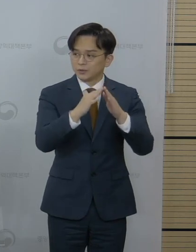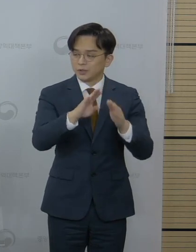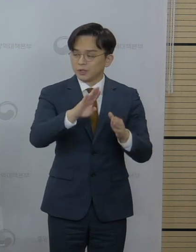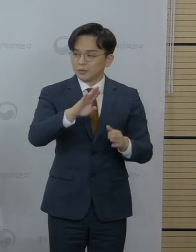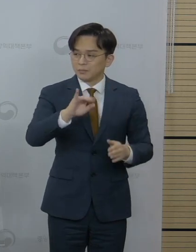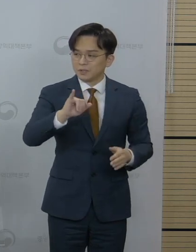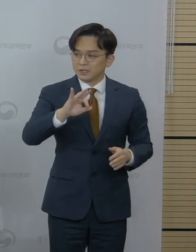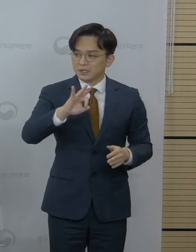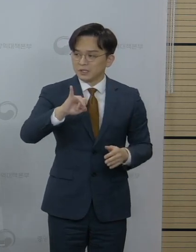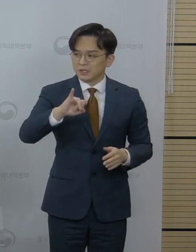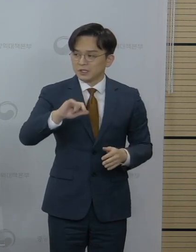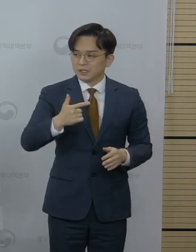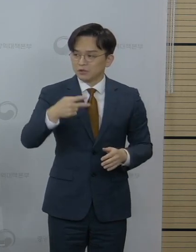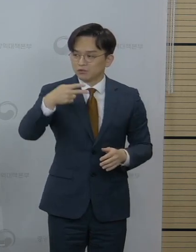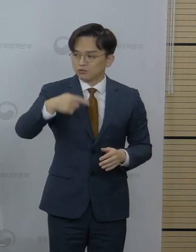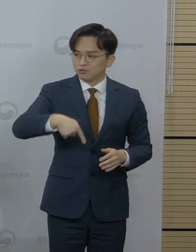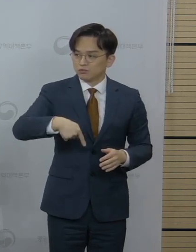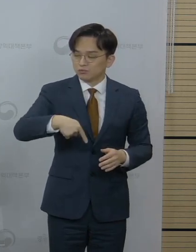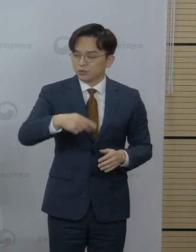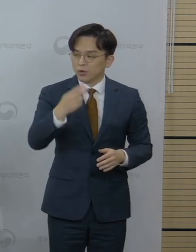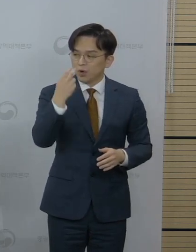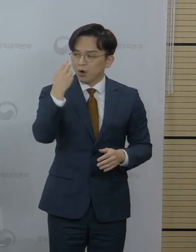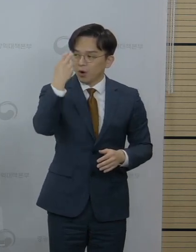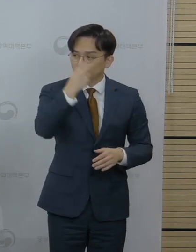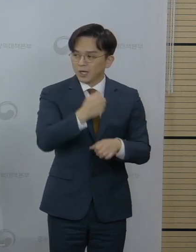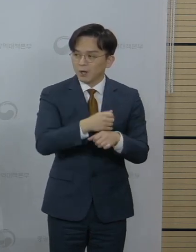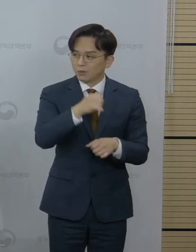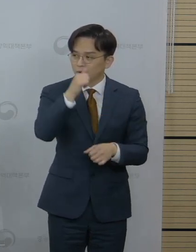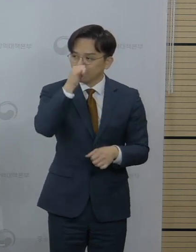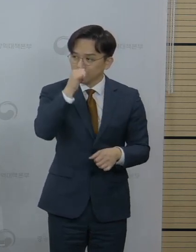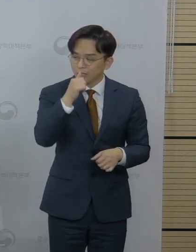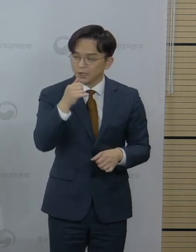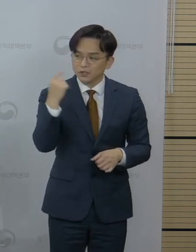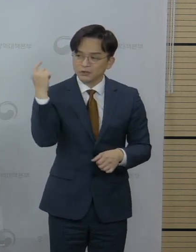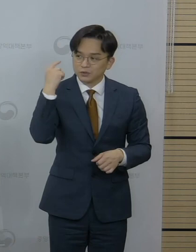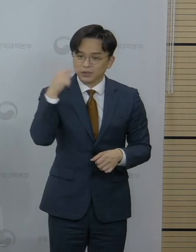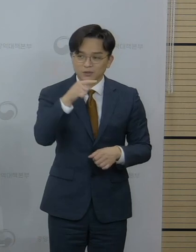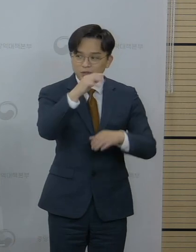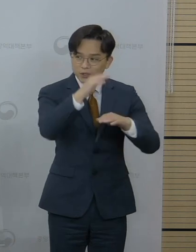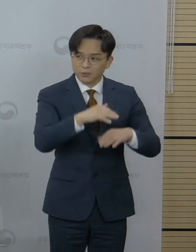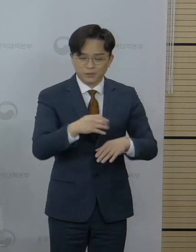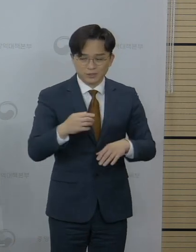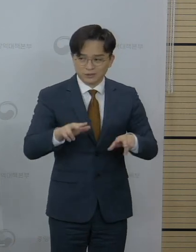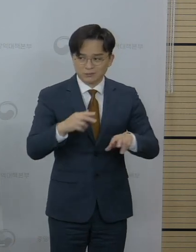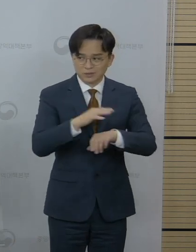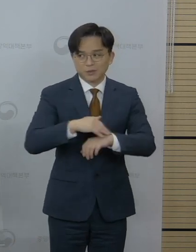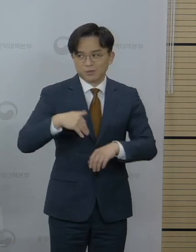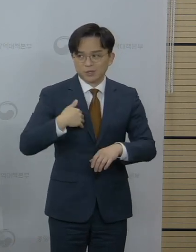확인된 사실을 좀더 확인하고 말씀을 드리도록 하겠습니다. 네.